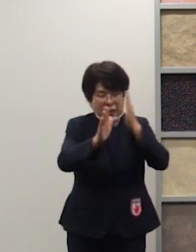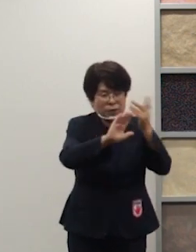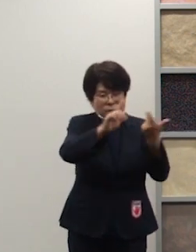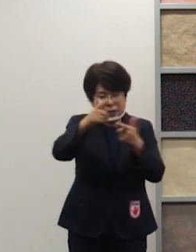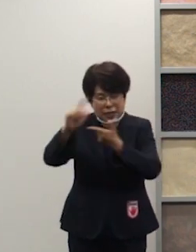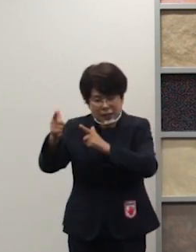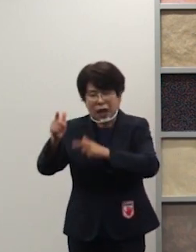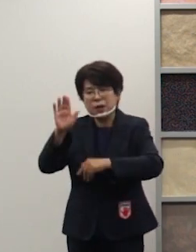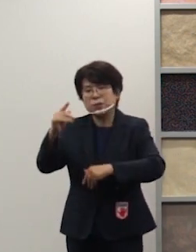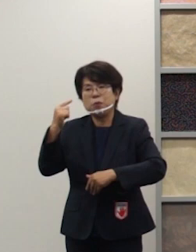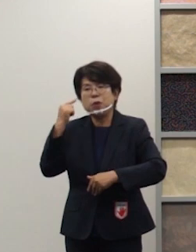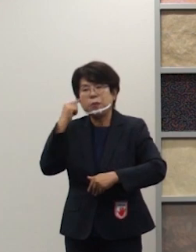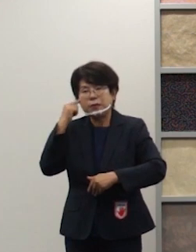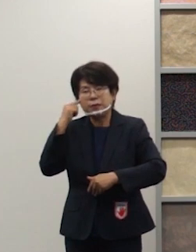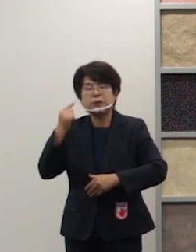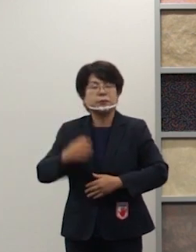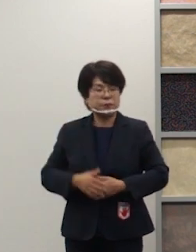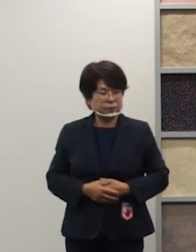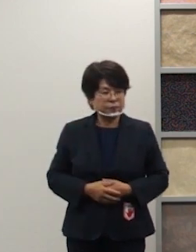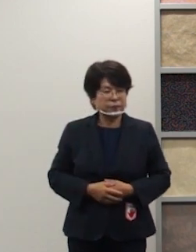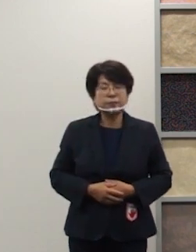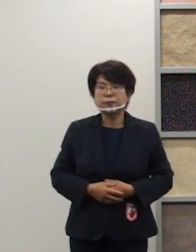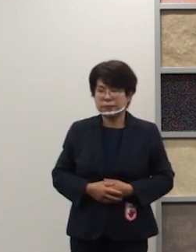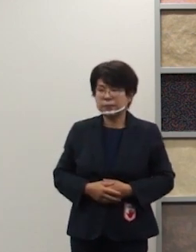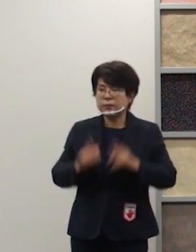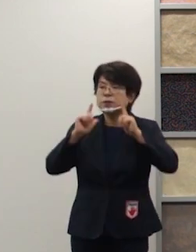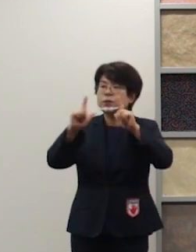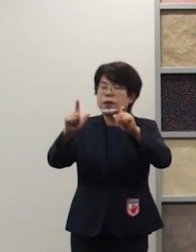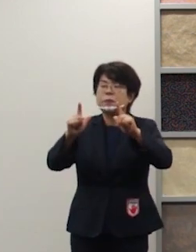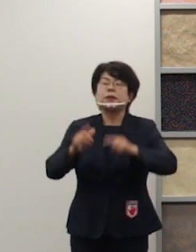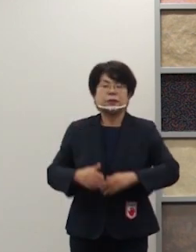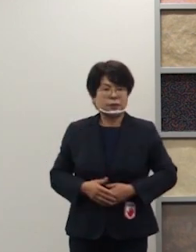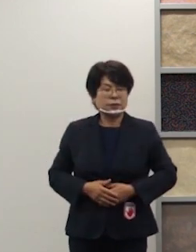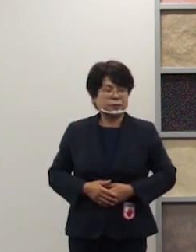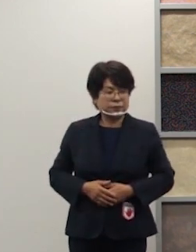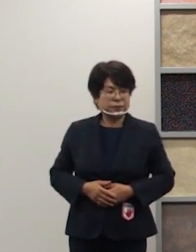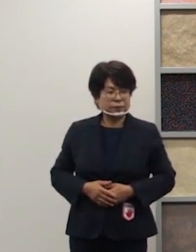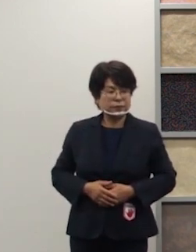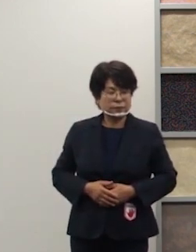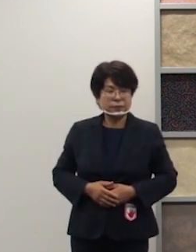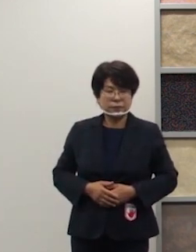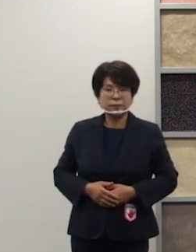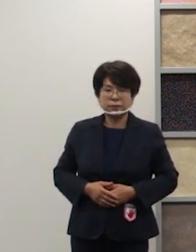か。 中央4県に関しては、